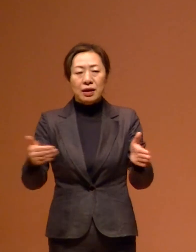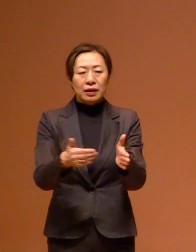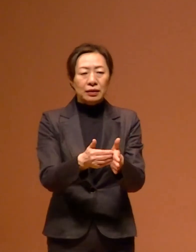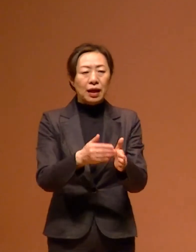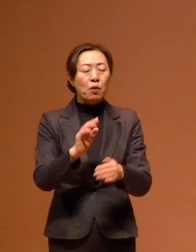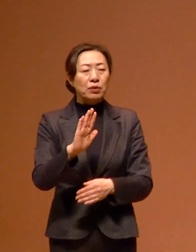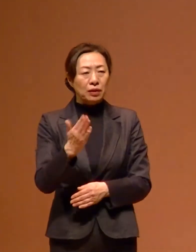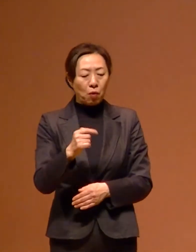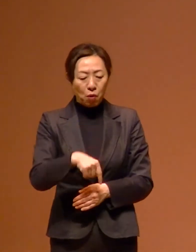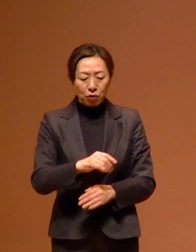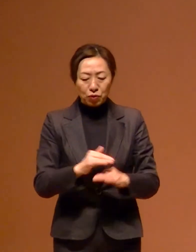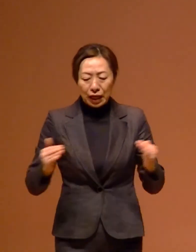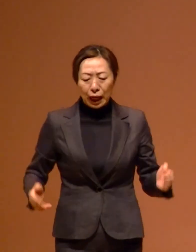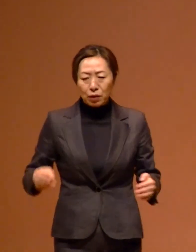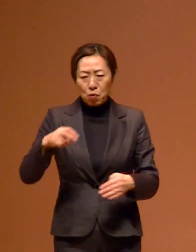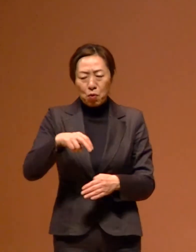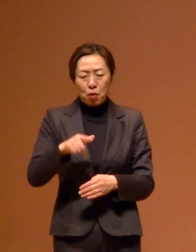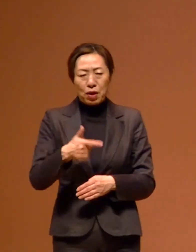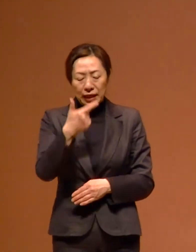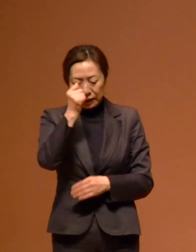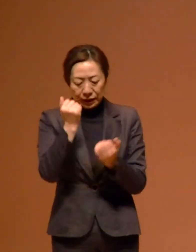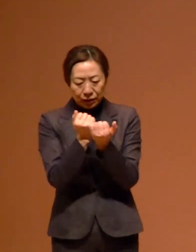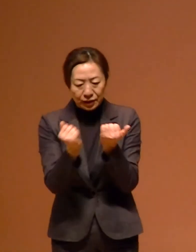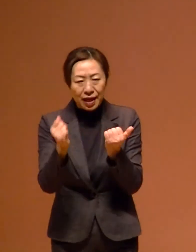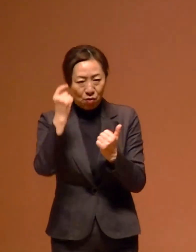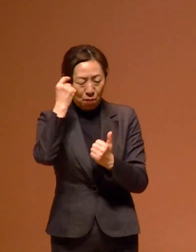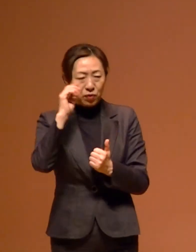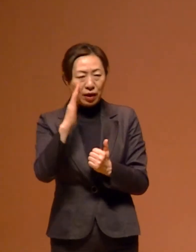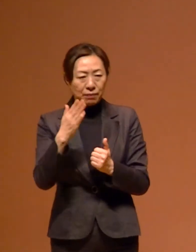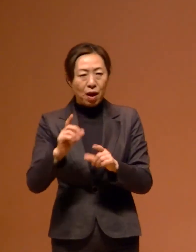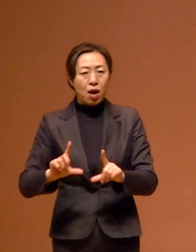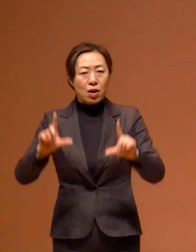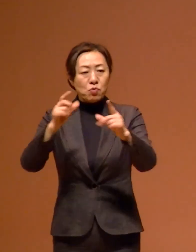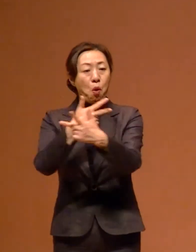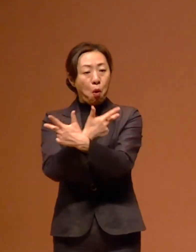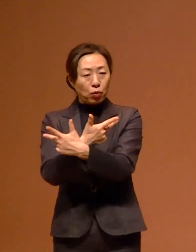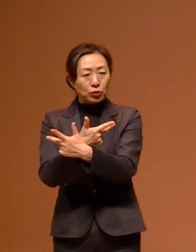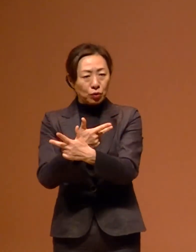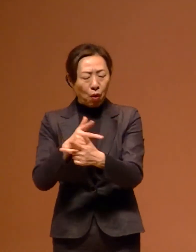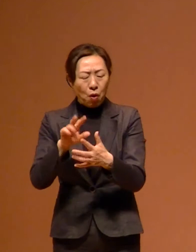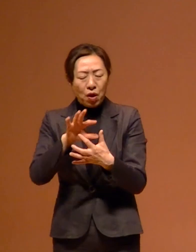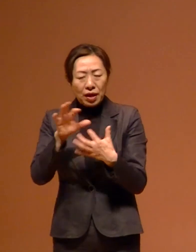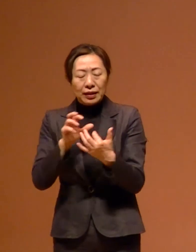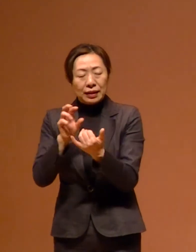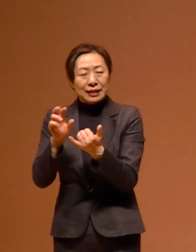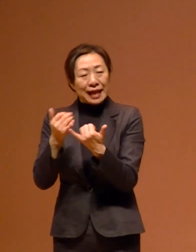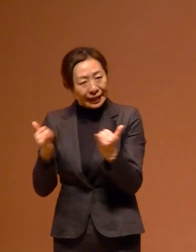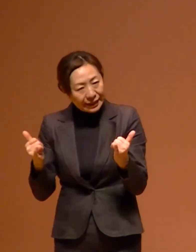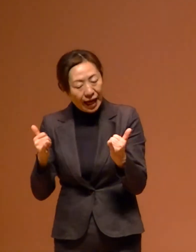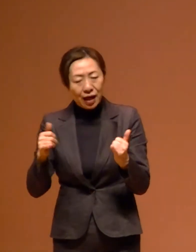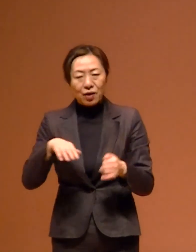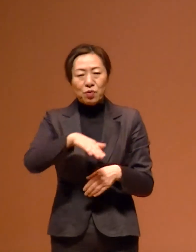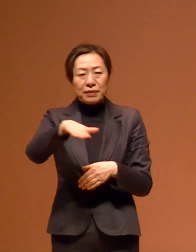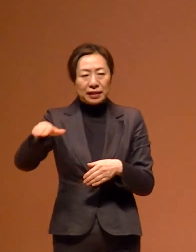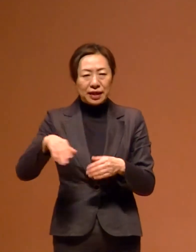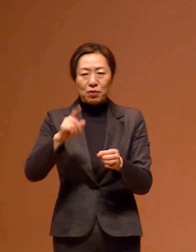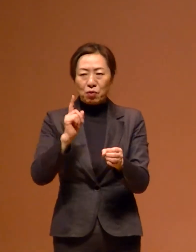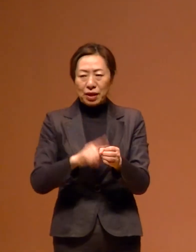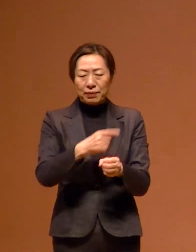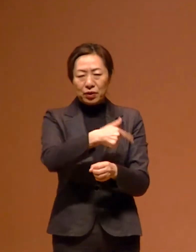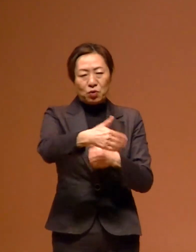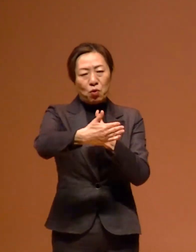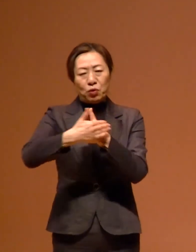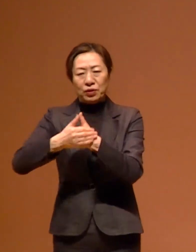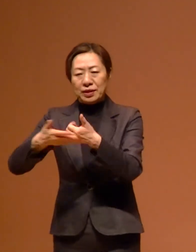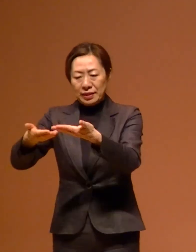当高いところから失礼なんですけれども、本当東北の、被災者の私たちのために、支援してくださりまして、本当に